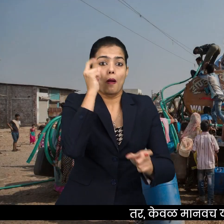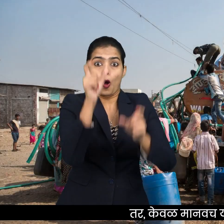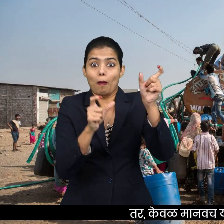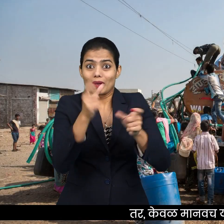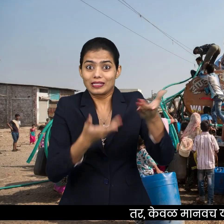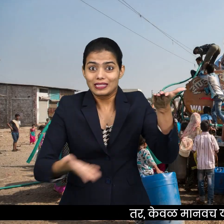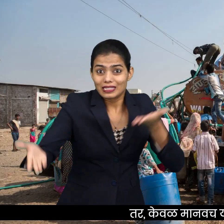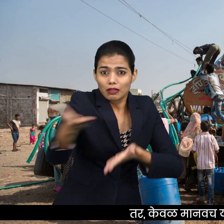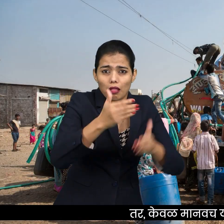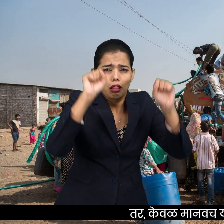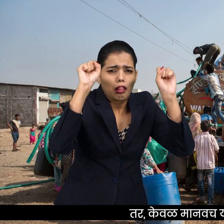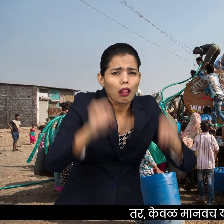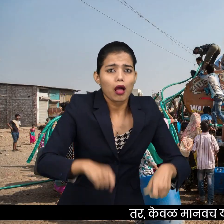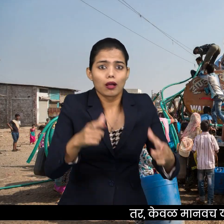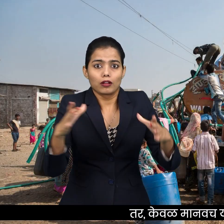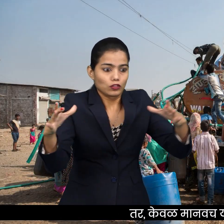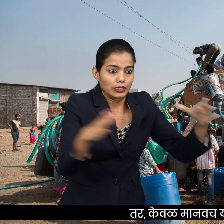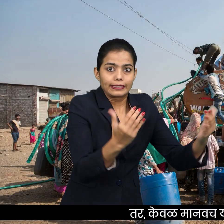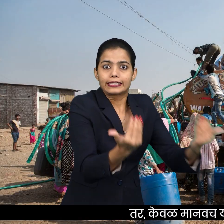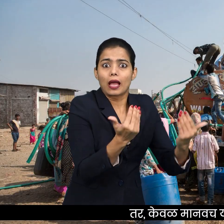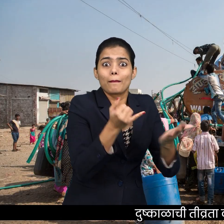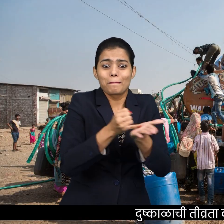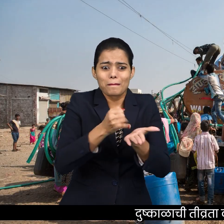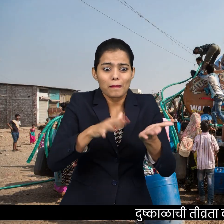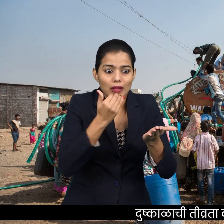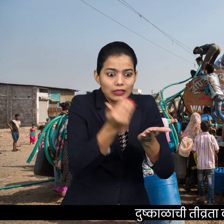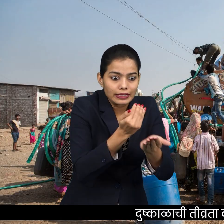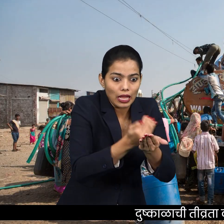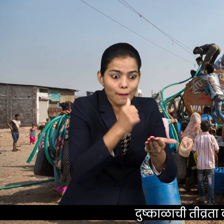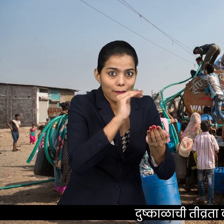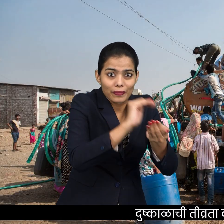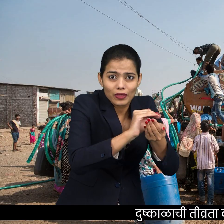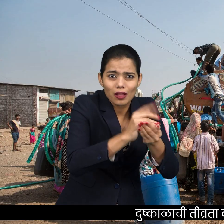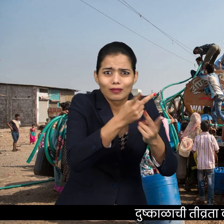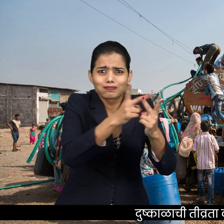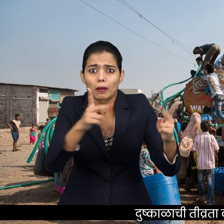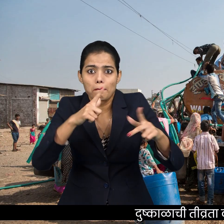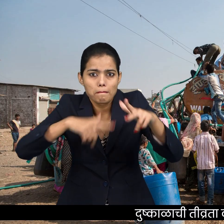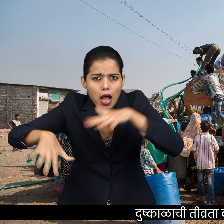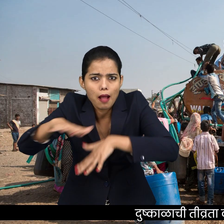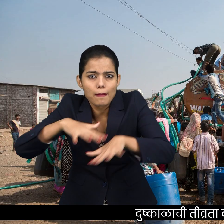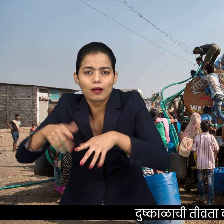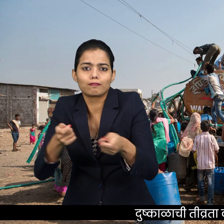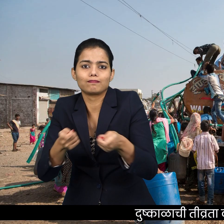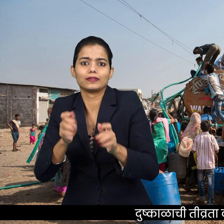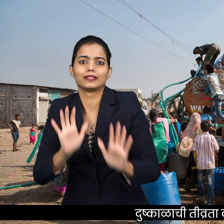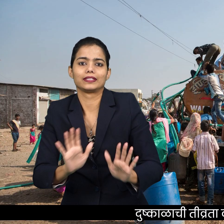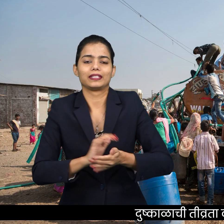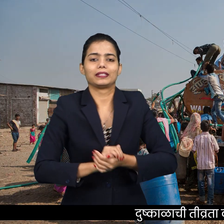तर केवळ मानवच योग्य नियोजनाद्वारे दुष्काळाची तीव्रता कमी करू शकतो.